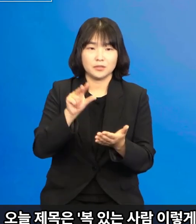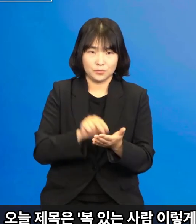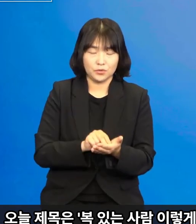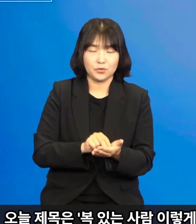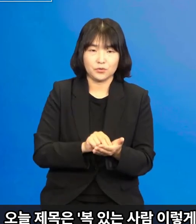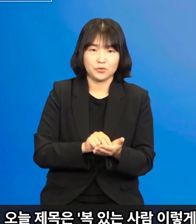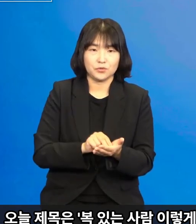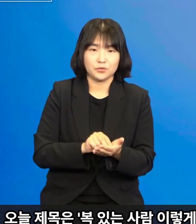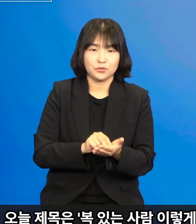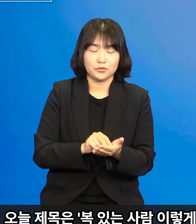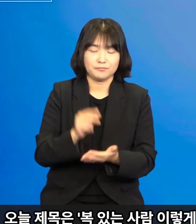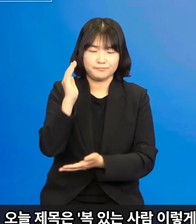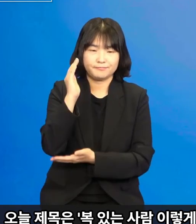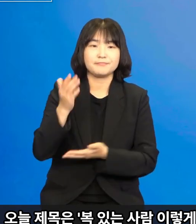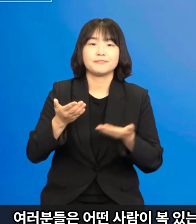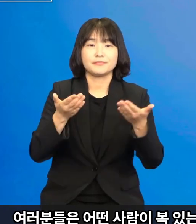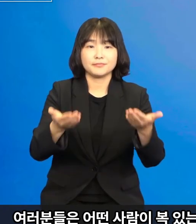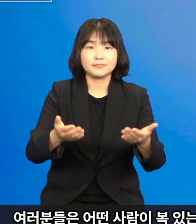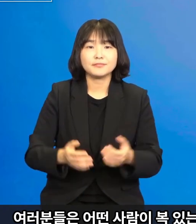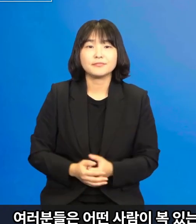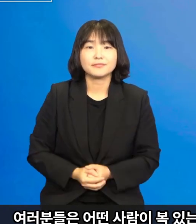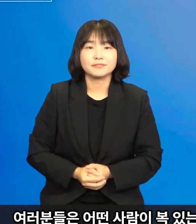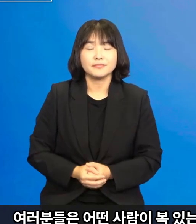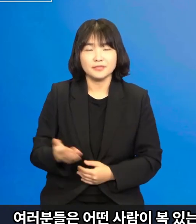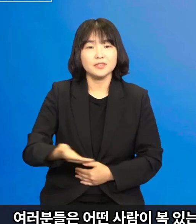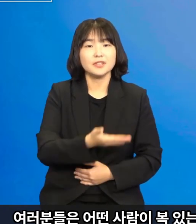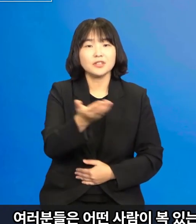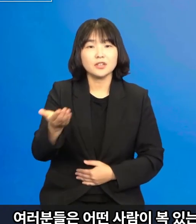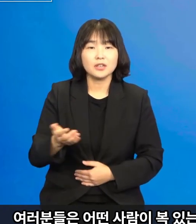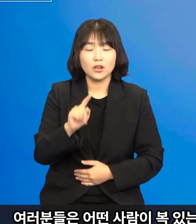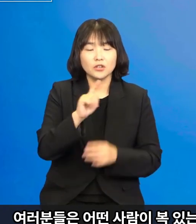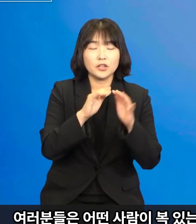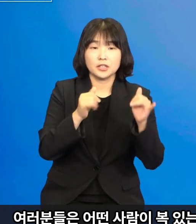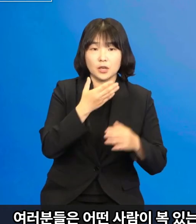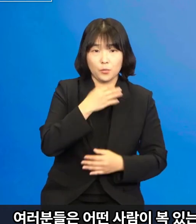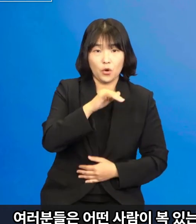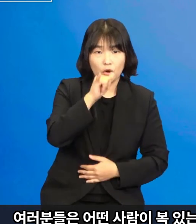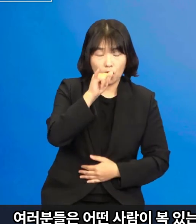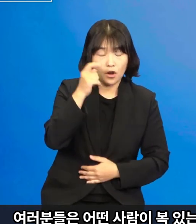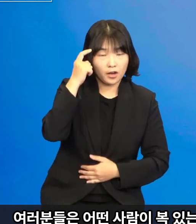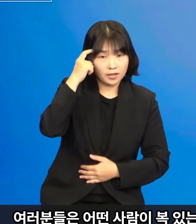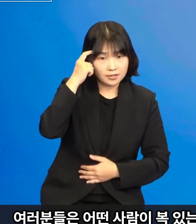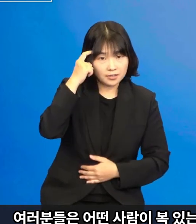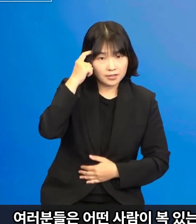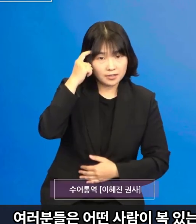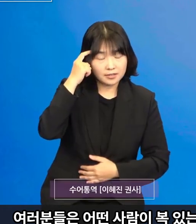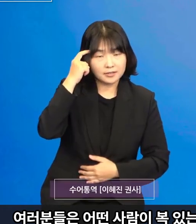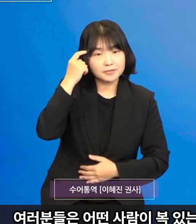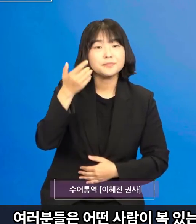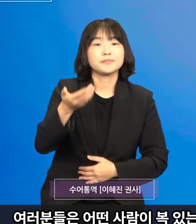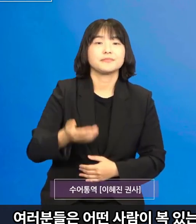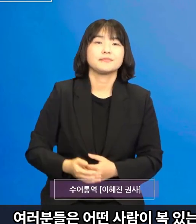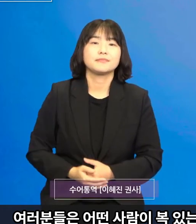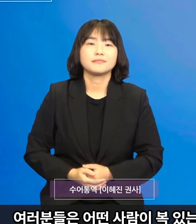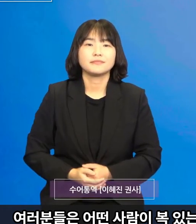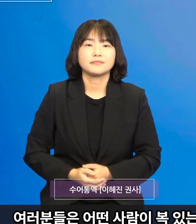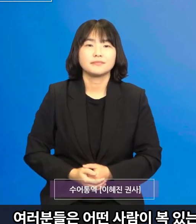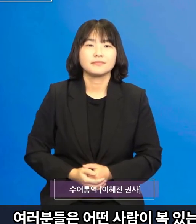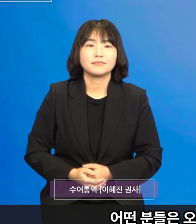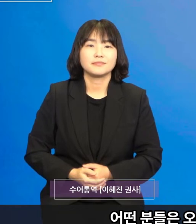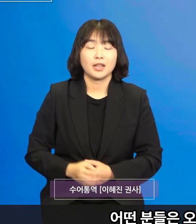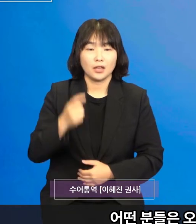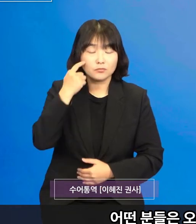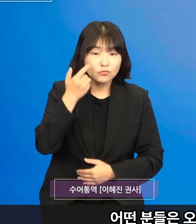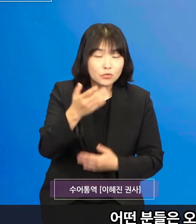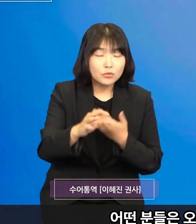말씀을 나누겠습니다. 여러분들은 어떤 사람이 복 있는 사람이라고 생각하십니까? 이라고